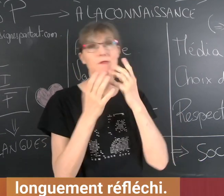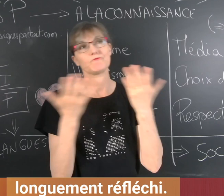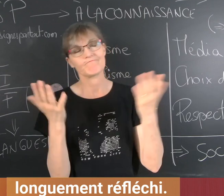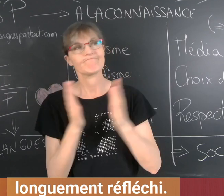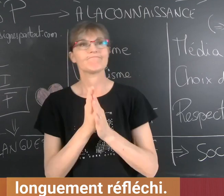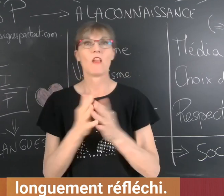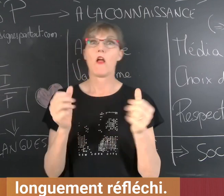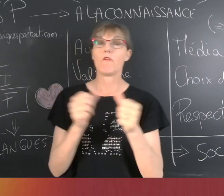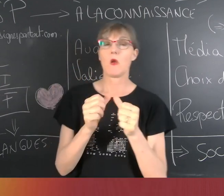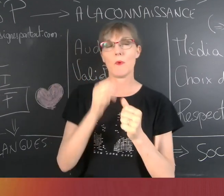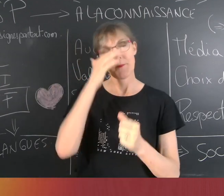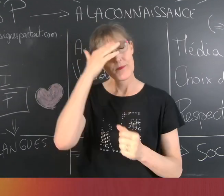longuement réfléchi.